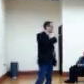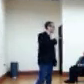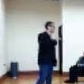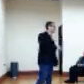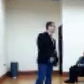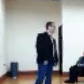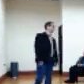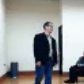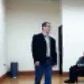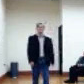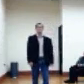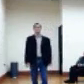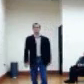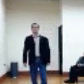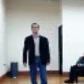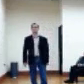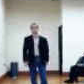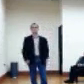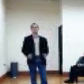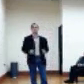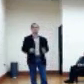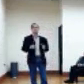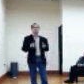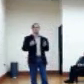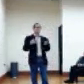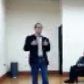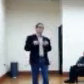Aquí hay algunas señas, ¿podrías agarrar algunas al azar, Sofía?